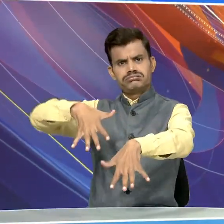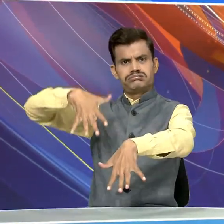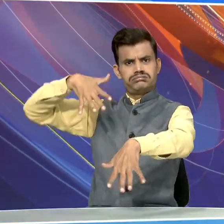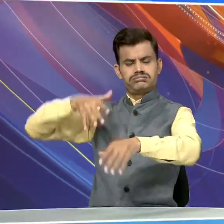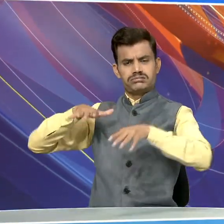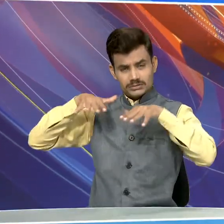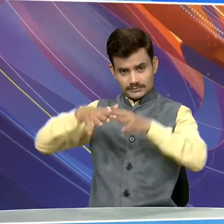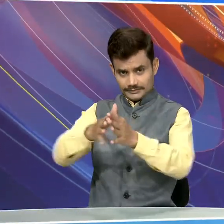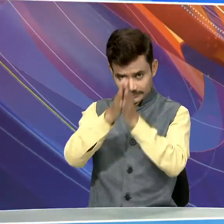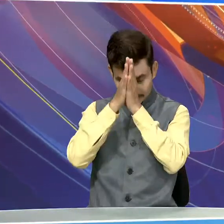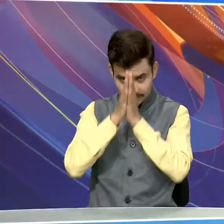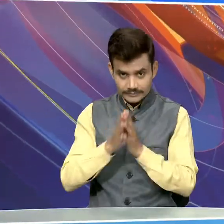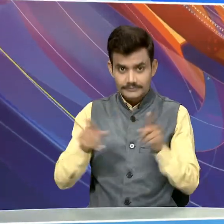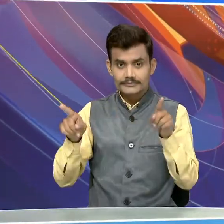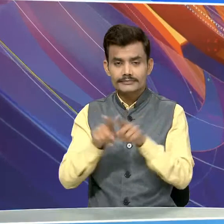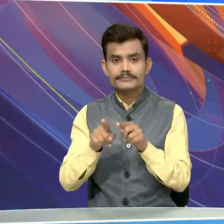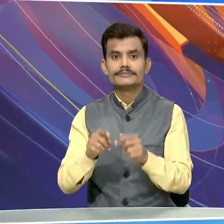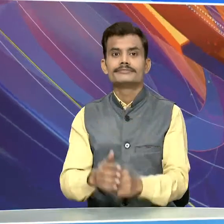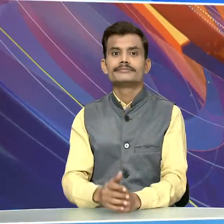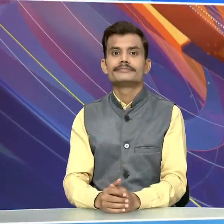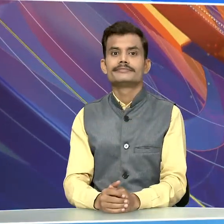जुटे।